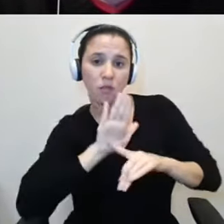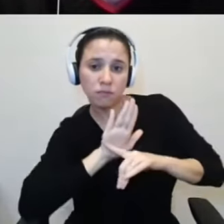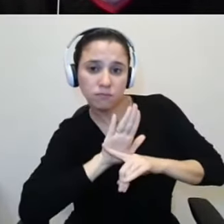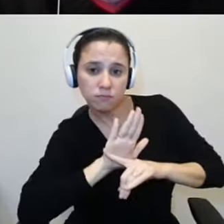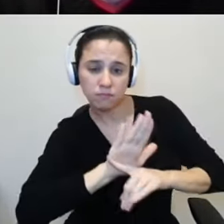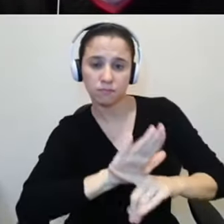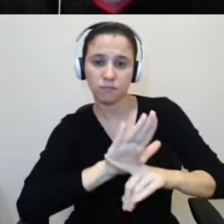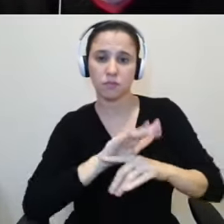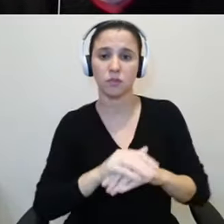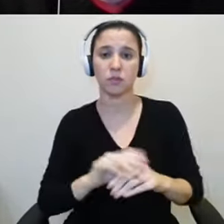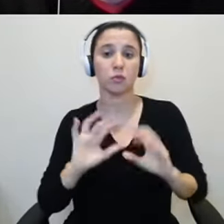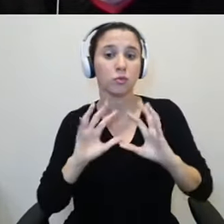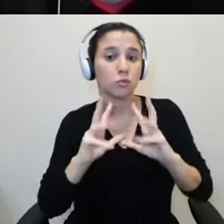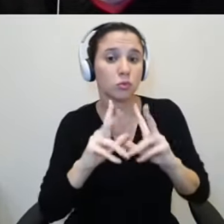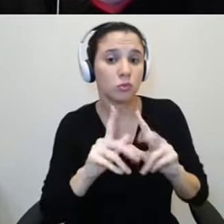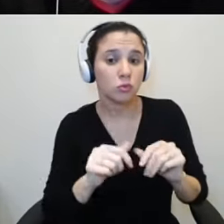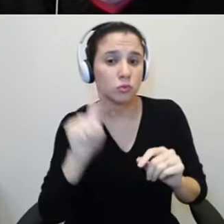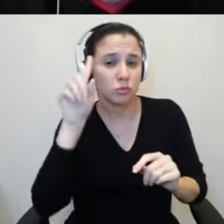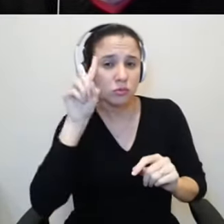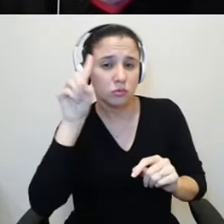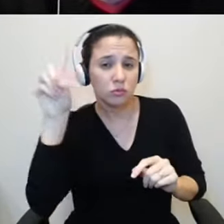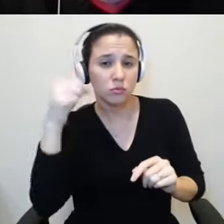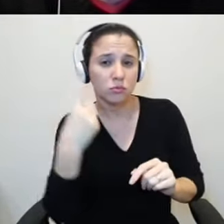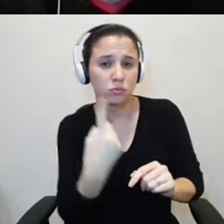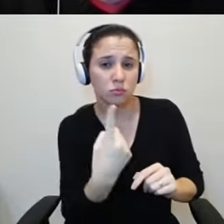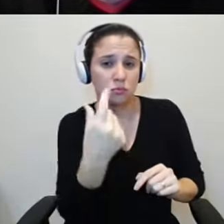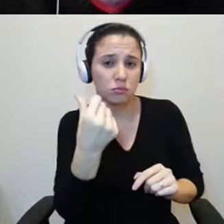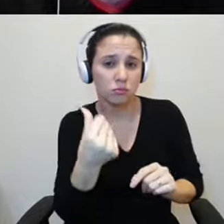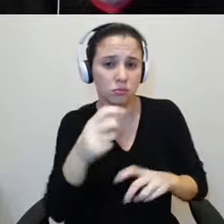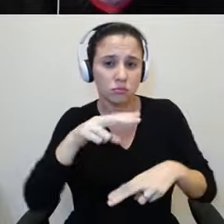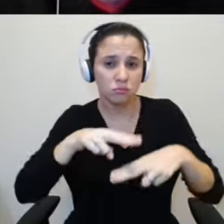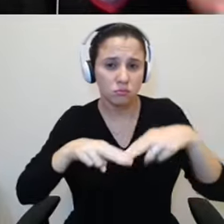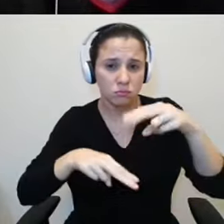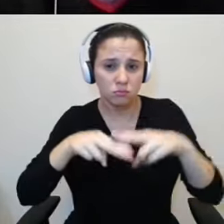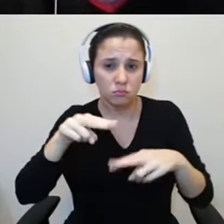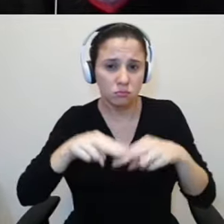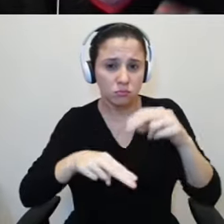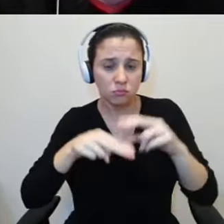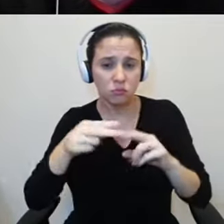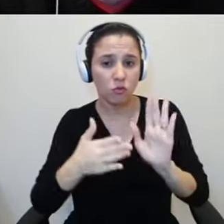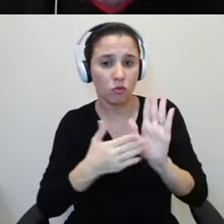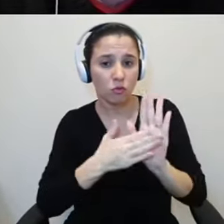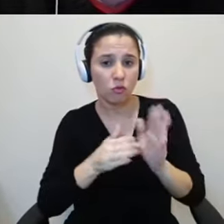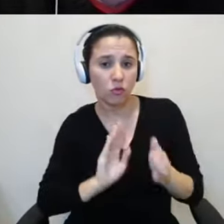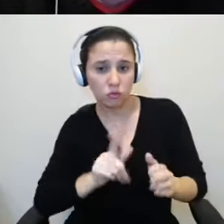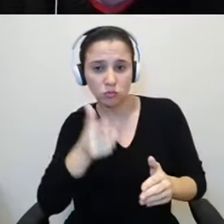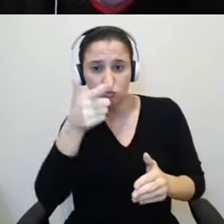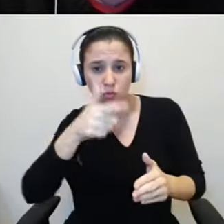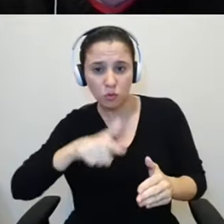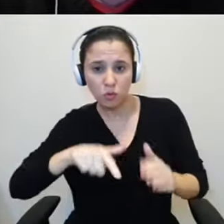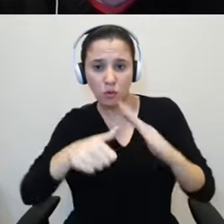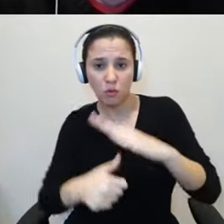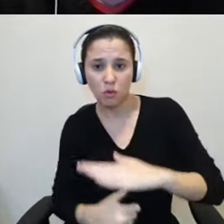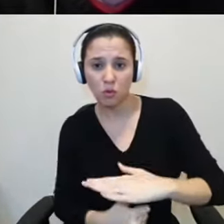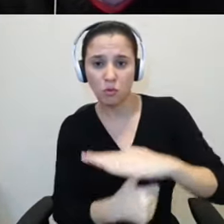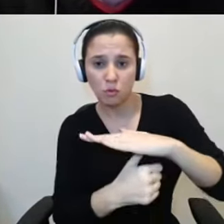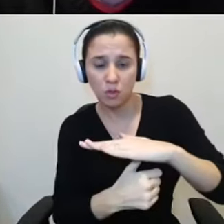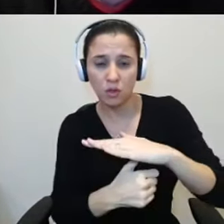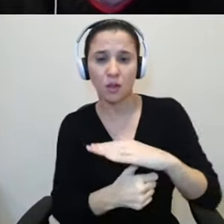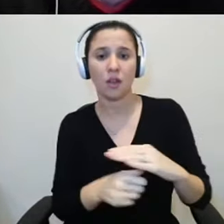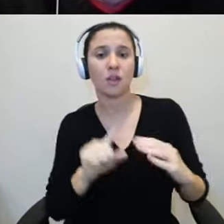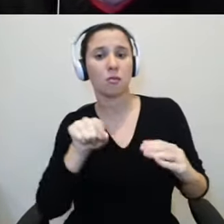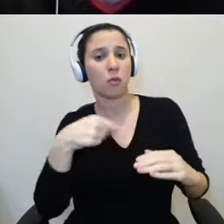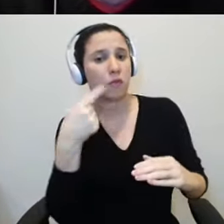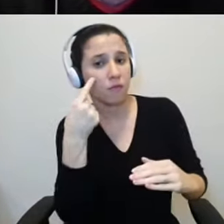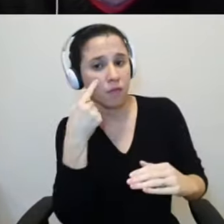mês, e essa minuta foi para análise. E nós ficamos analisando ela no nosso Comitê de Crise Central, lá em São Paulo, e